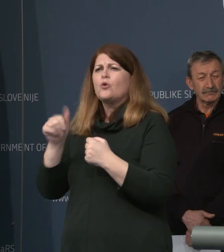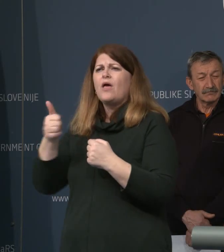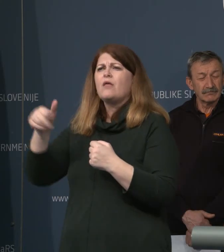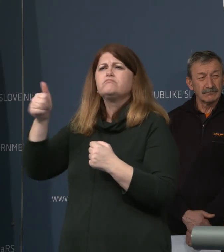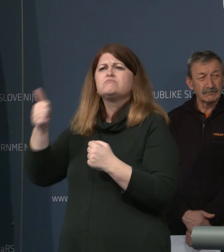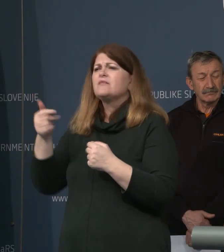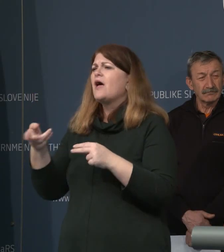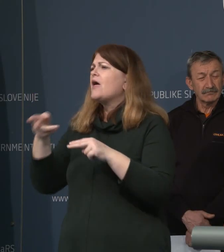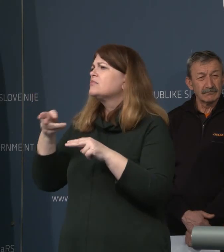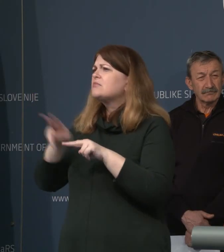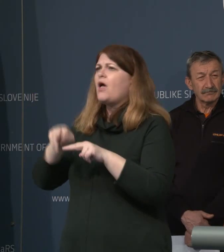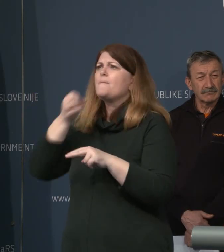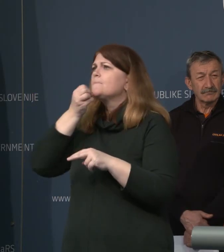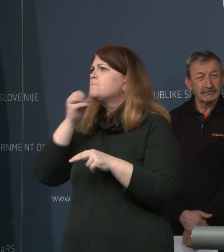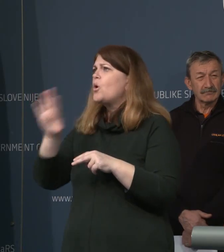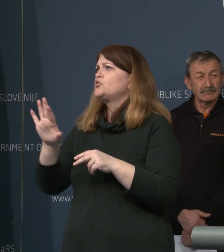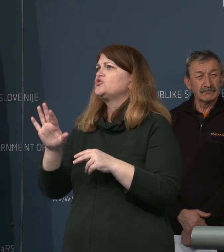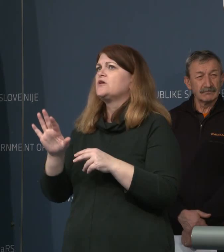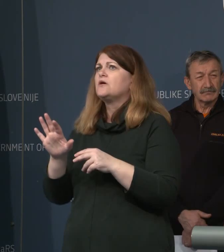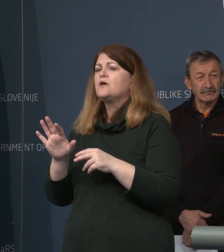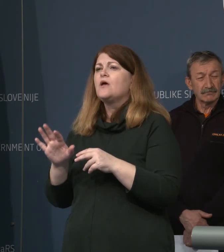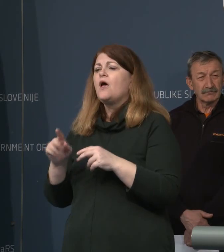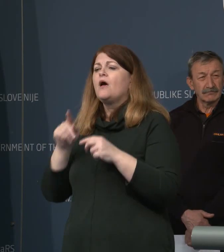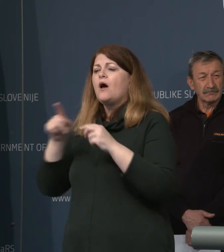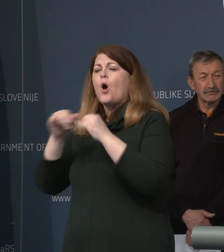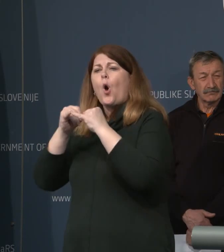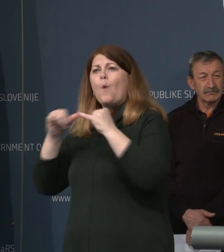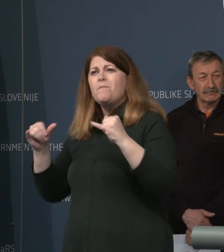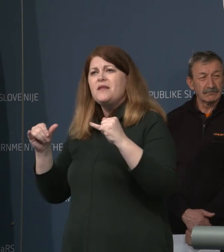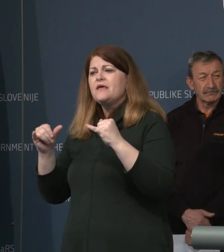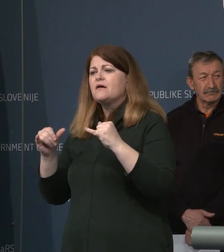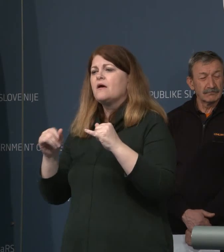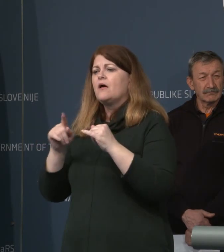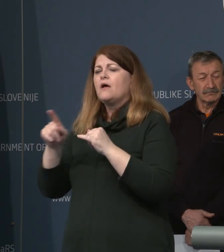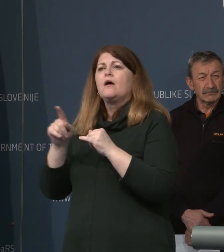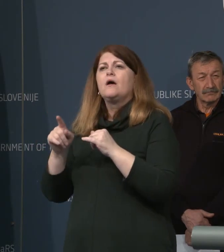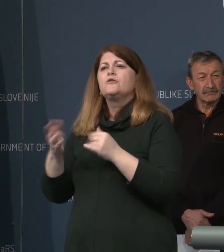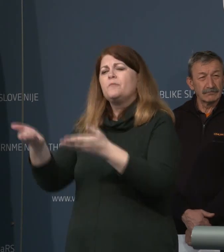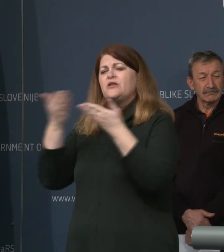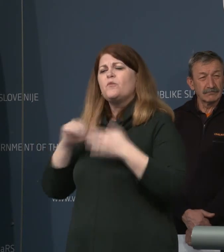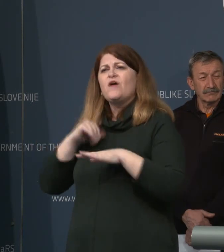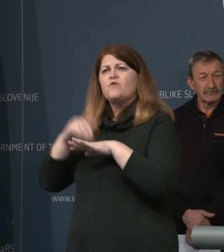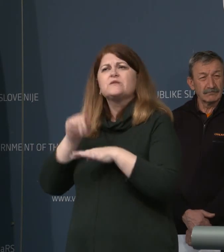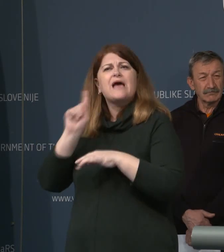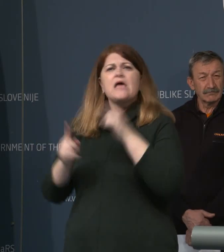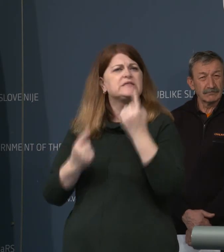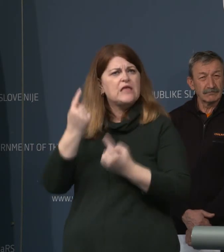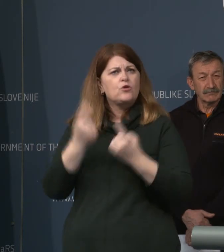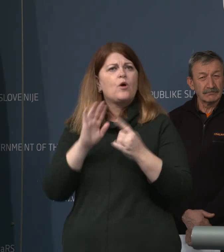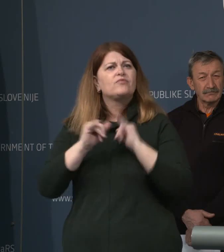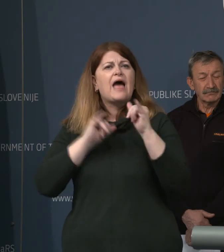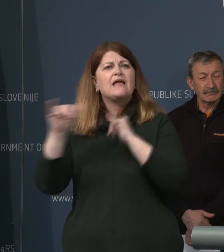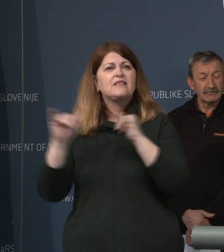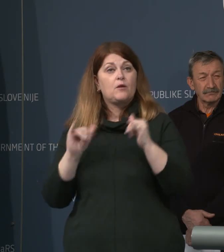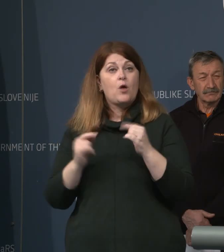ena najboljših presejalnih oblik pridobivanja informacij o tem, kaj se pravzaprav dogaja na